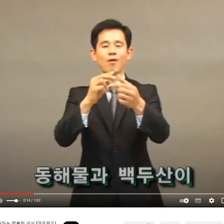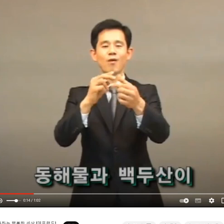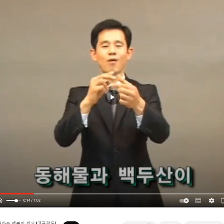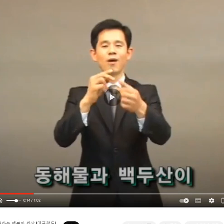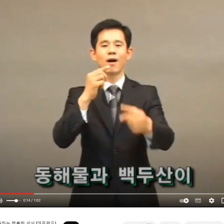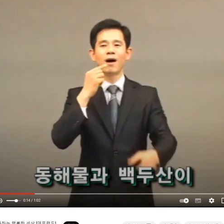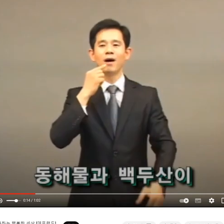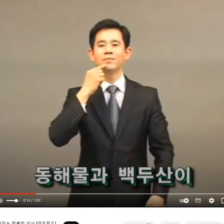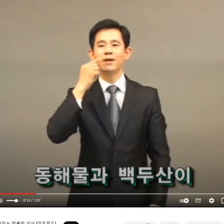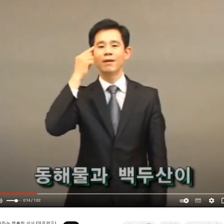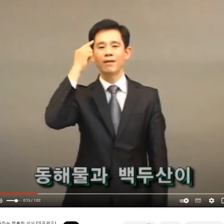거고.